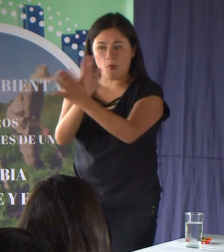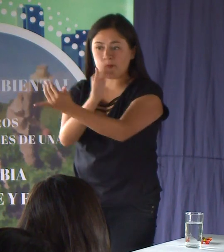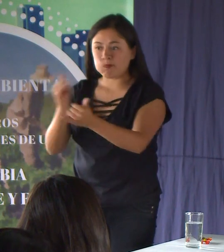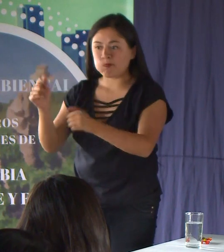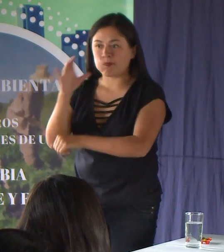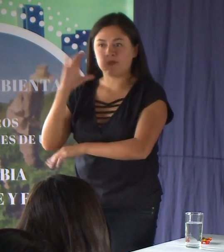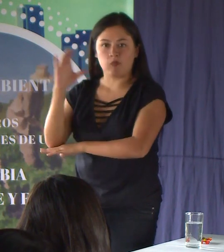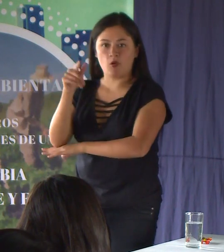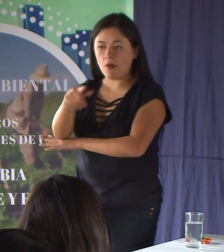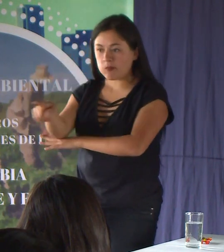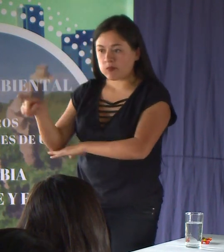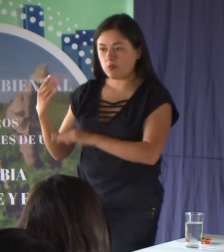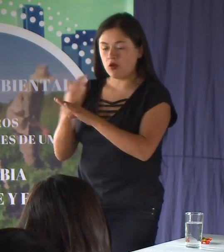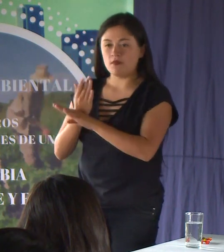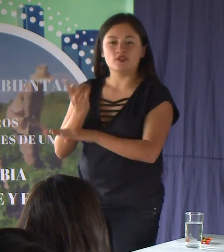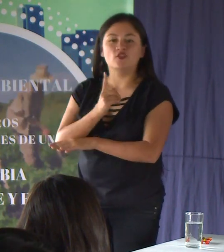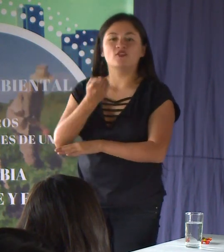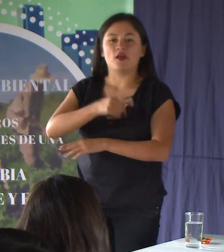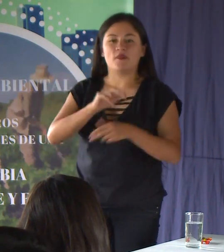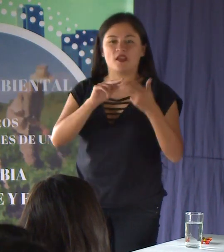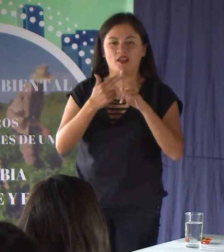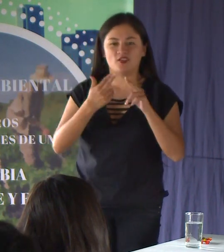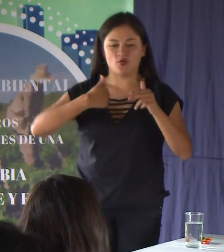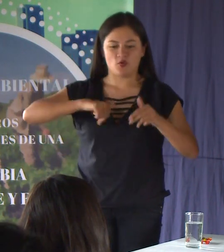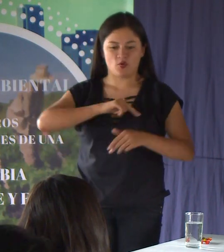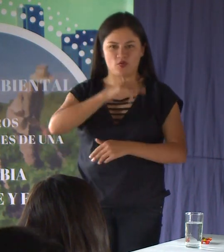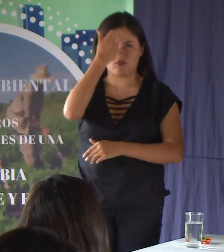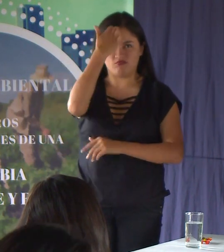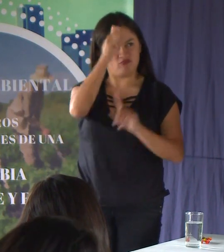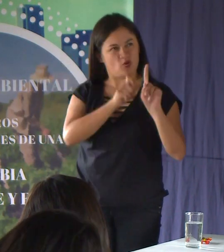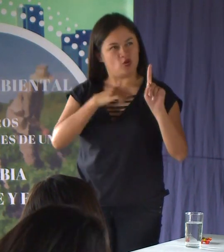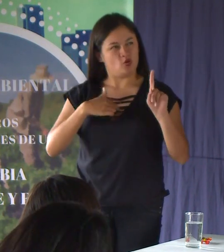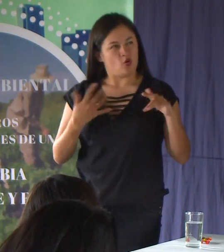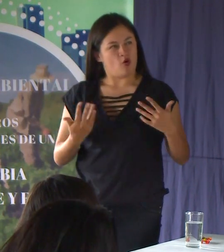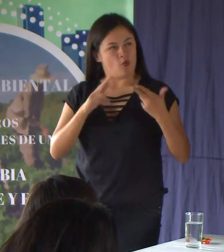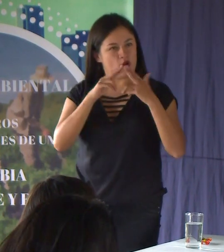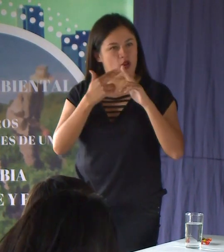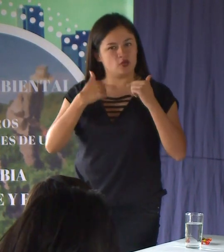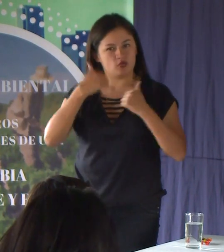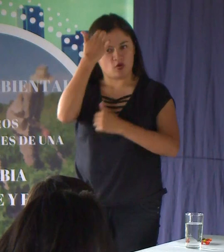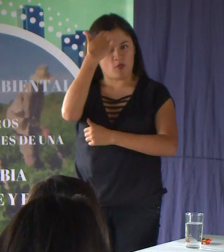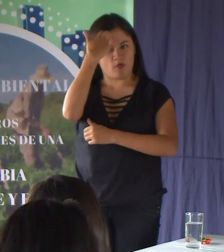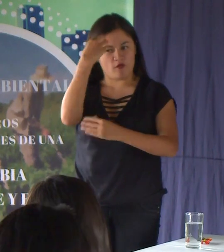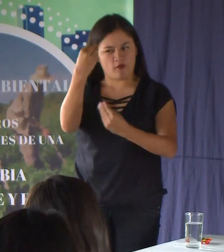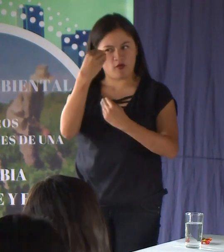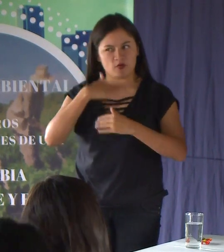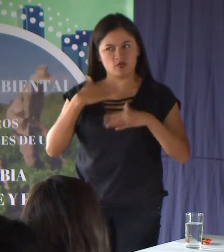ver también con lo que nosotros somos como sujetos en formación